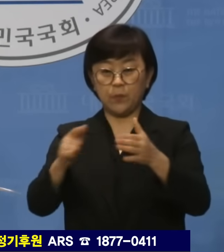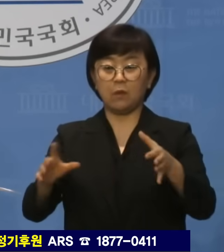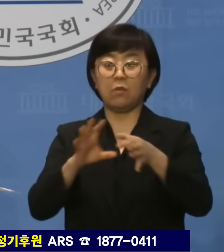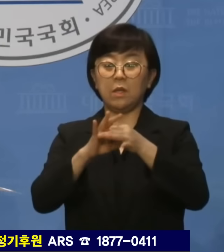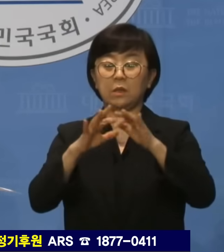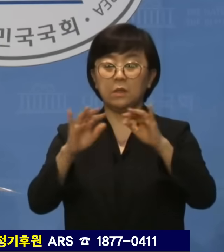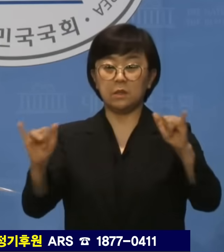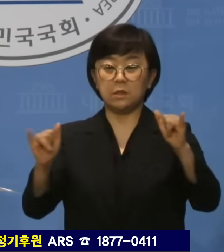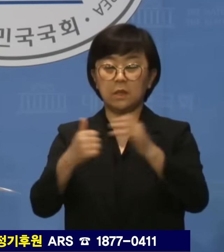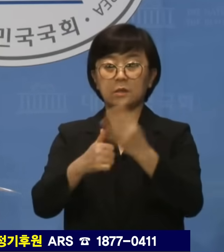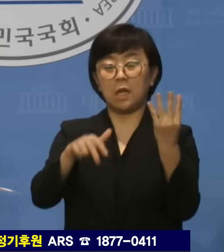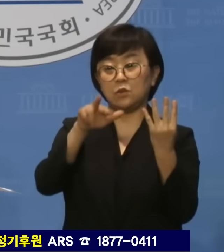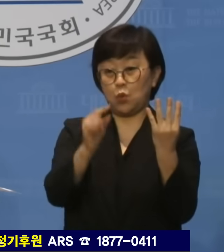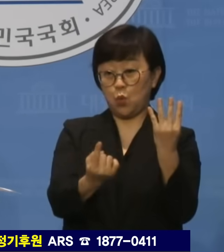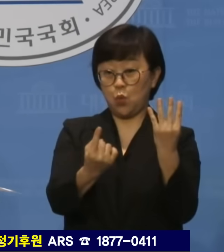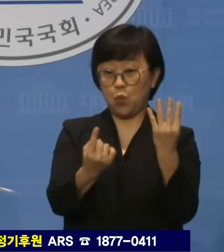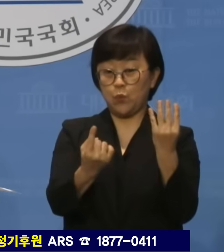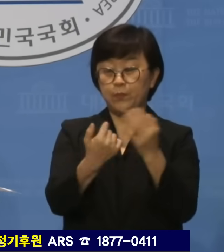이해충돌방지규칙 4조,